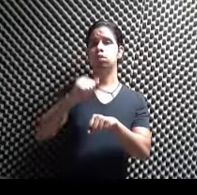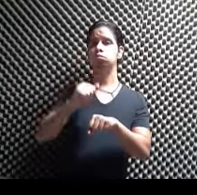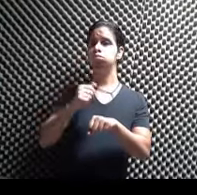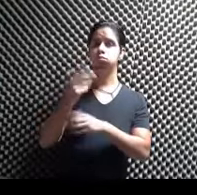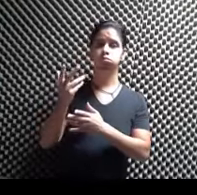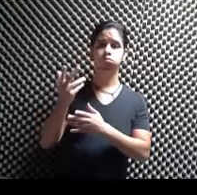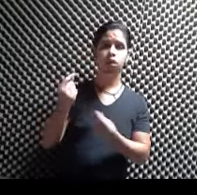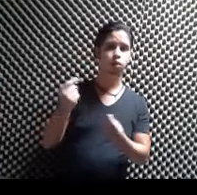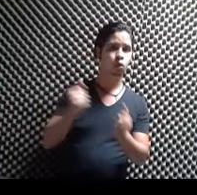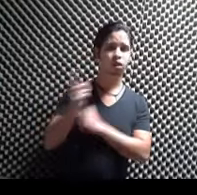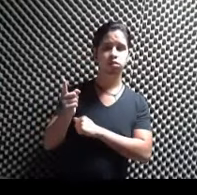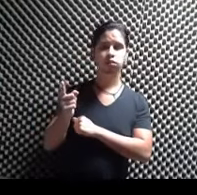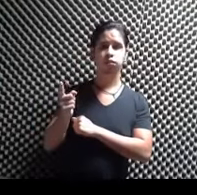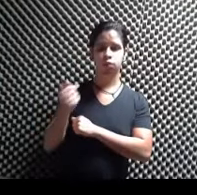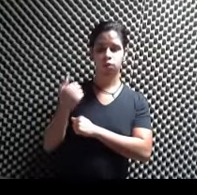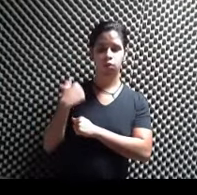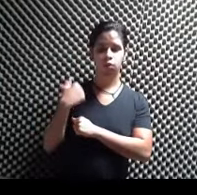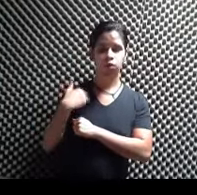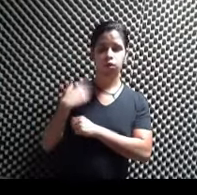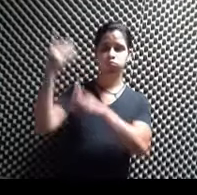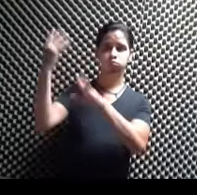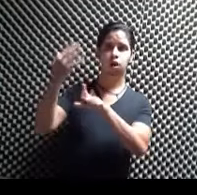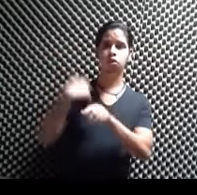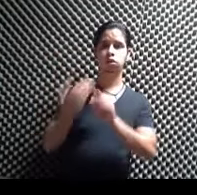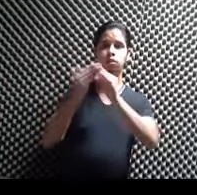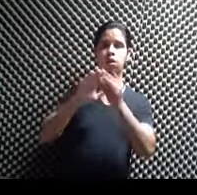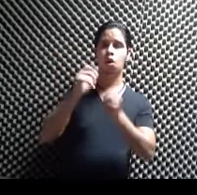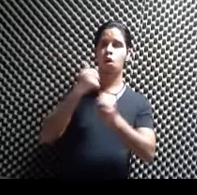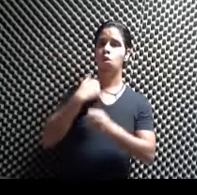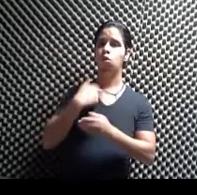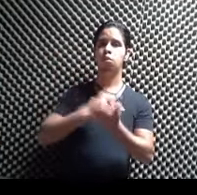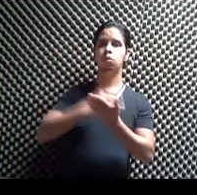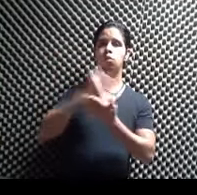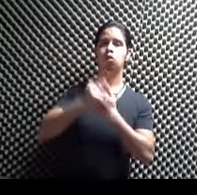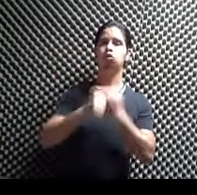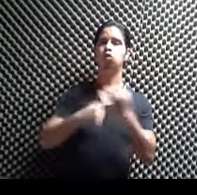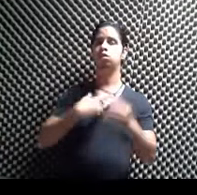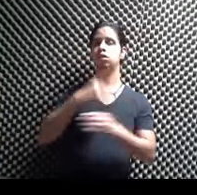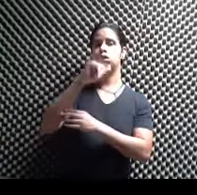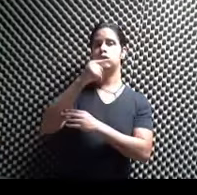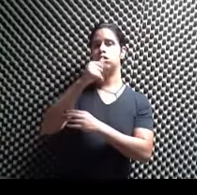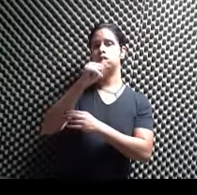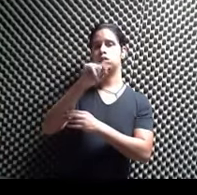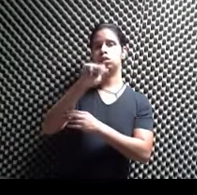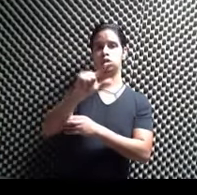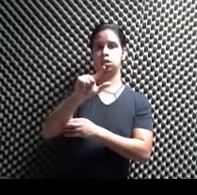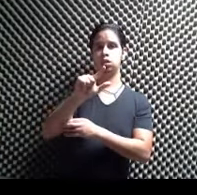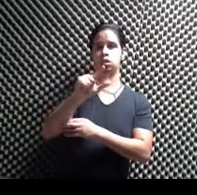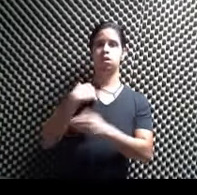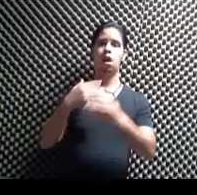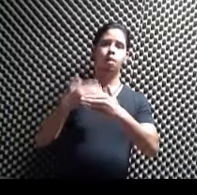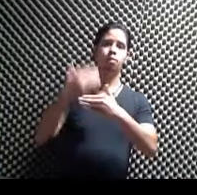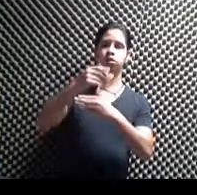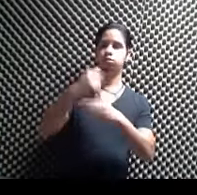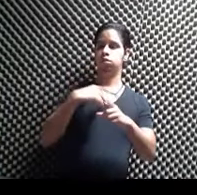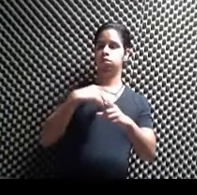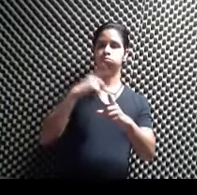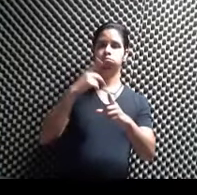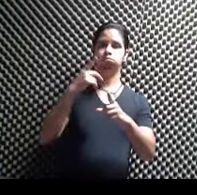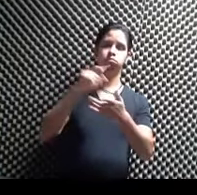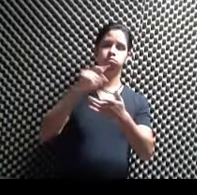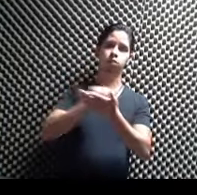en un producto digital. Bueno, pues entonces nada, me los traes para la próxima semana. Sí. A lo mejor se los traigo. Ok.